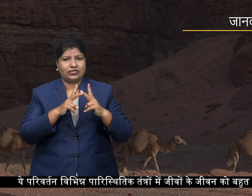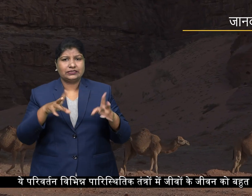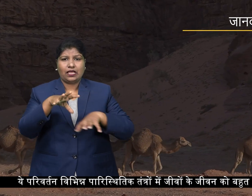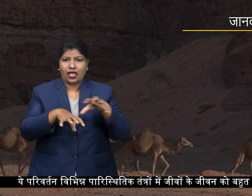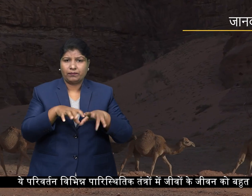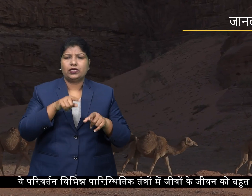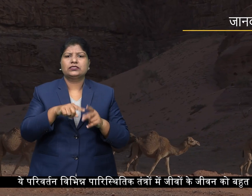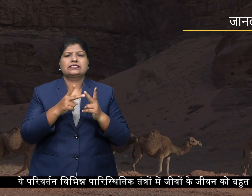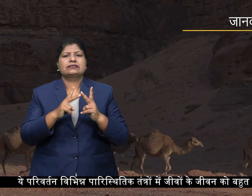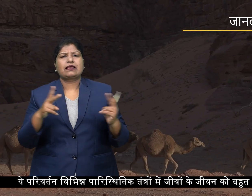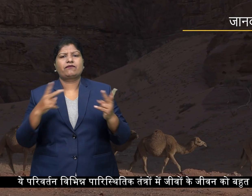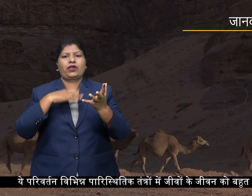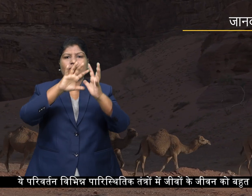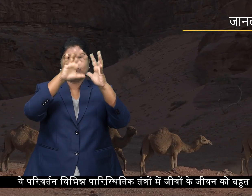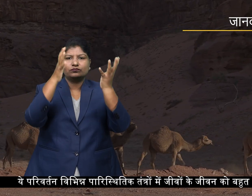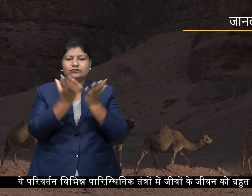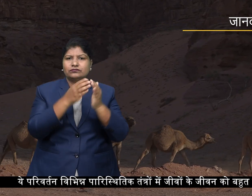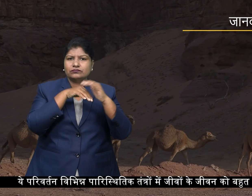बहुत प्रभावित करते हैं।